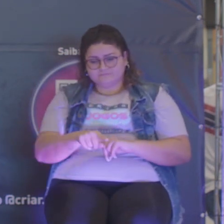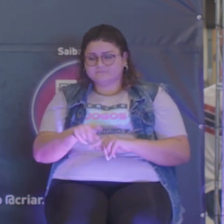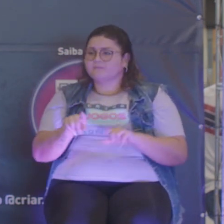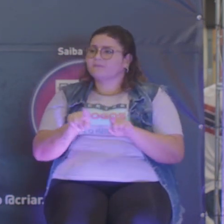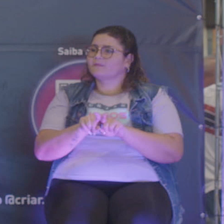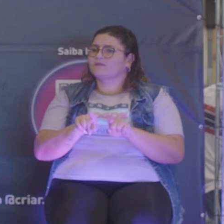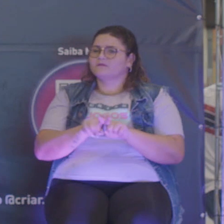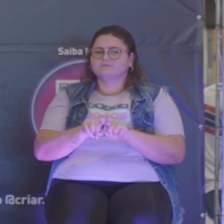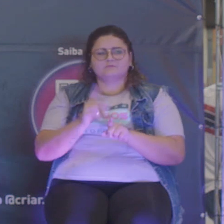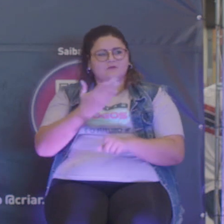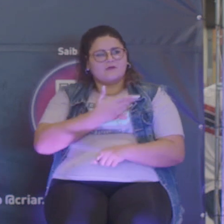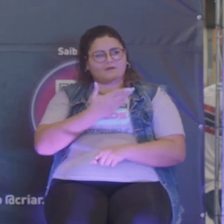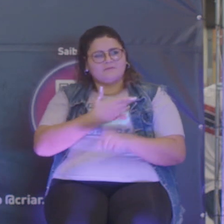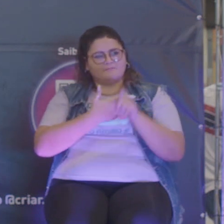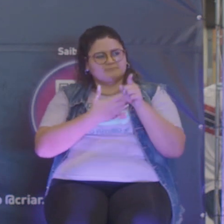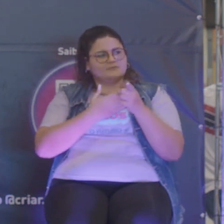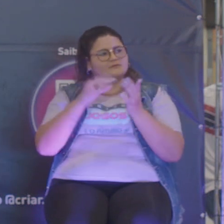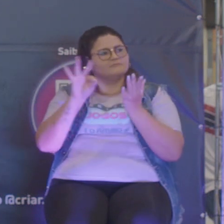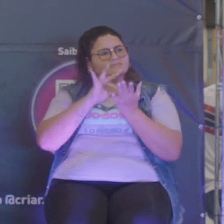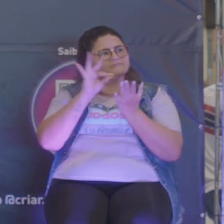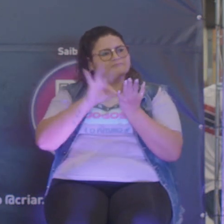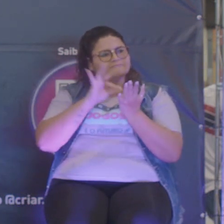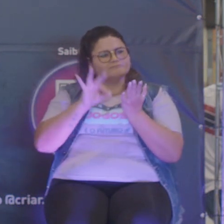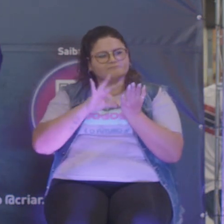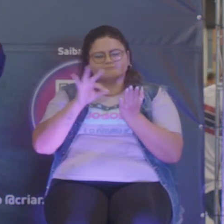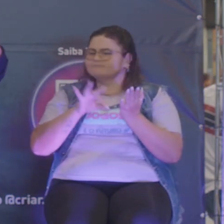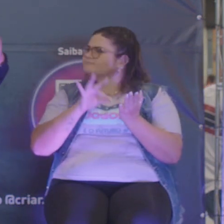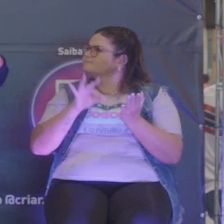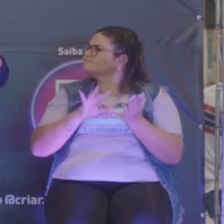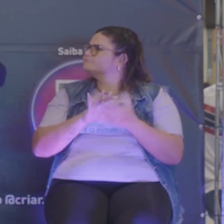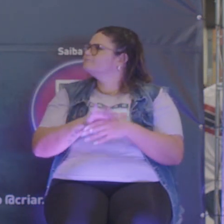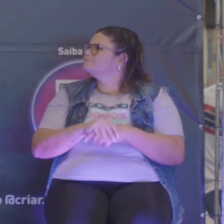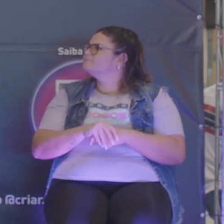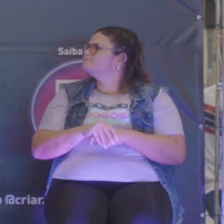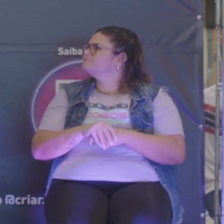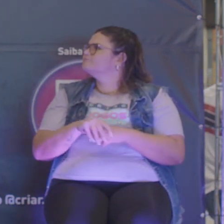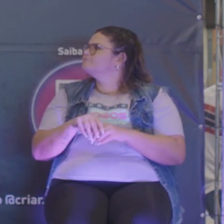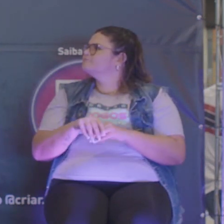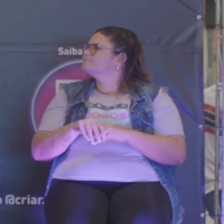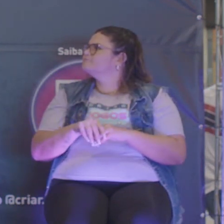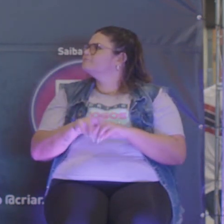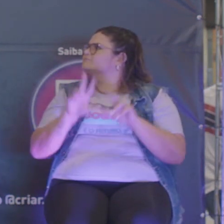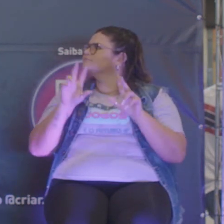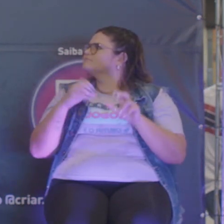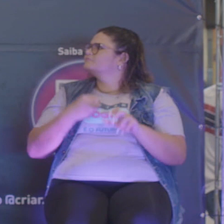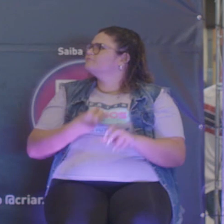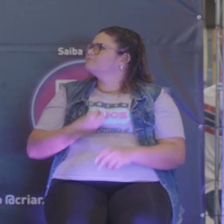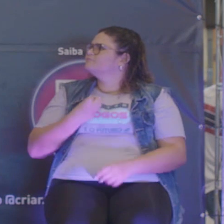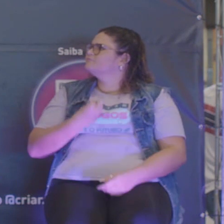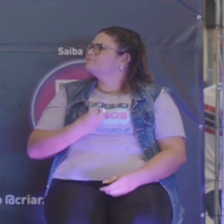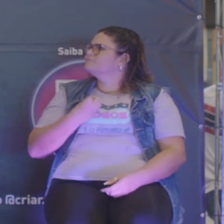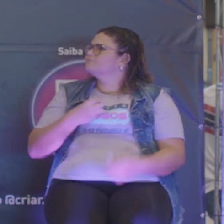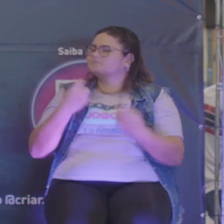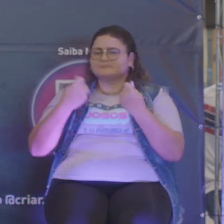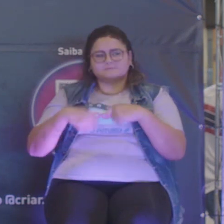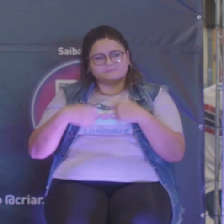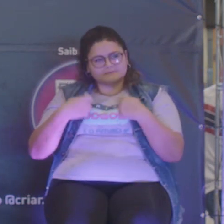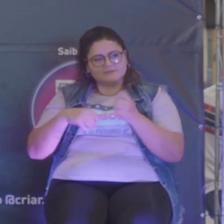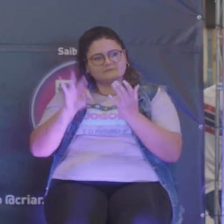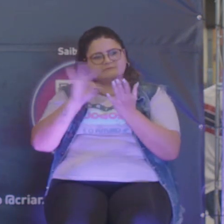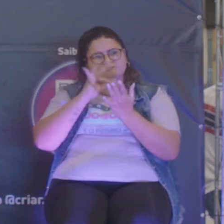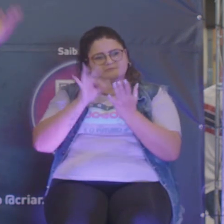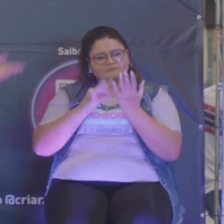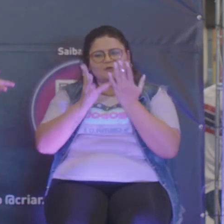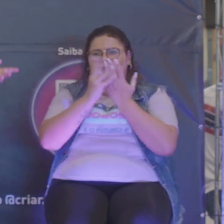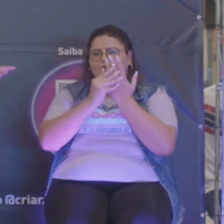uma amiga ali, ó, pegando um pouquinho de nome de vocês, tá? Numa lista de presentes. presença, que a gente precisa muito desse